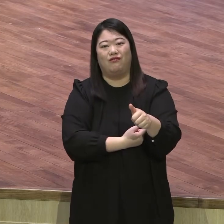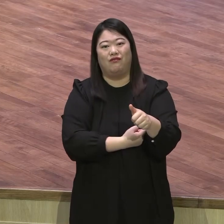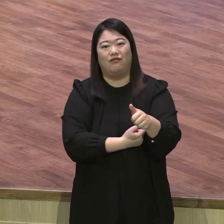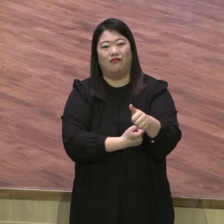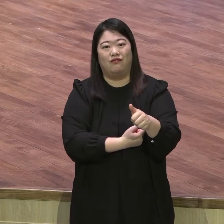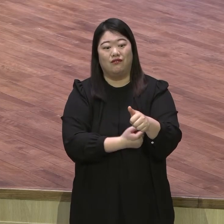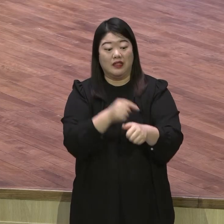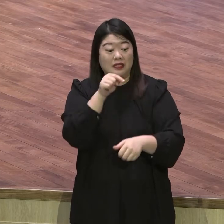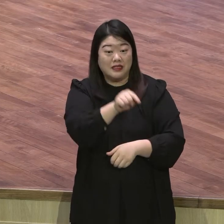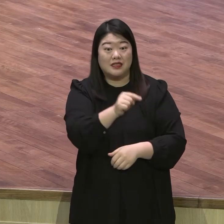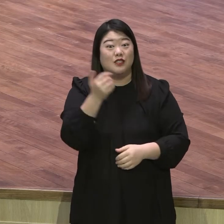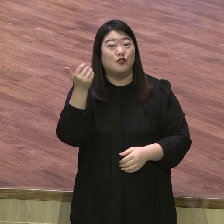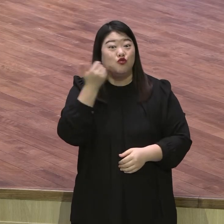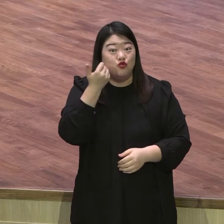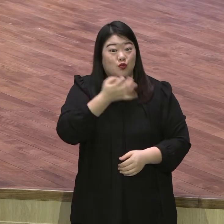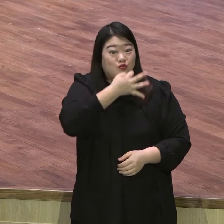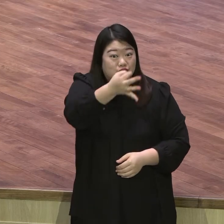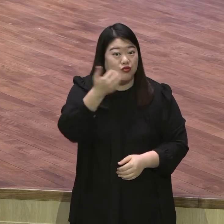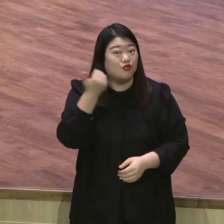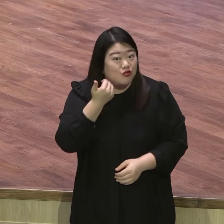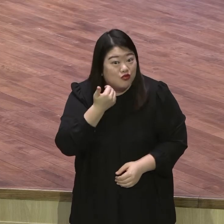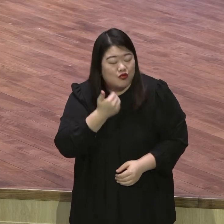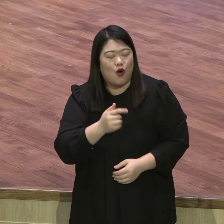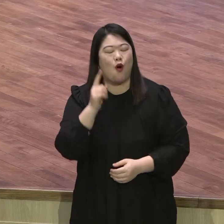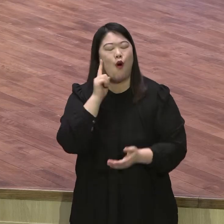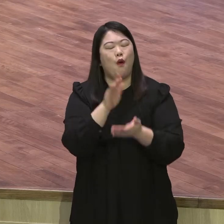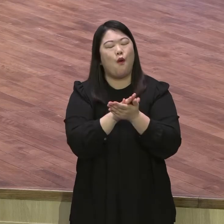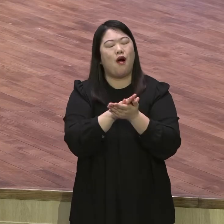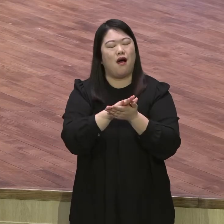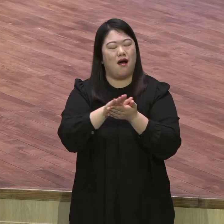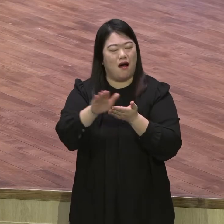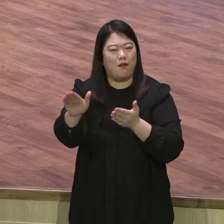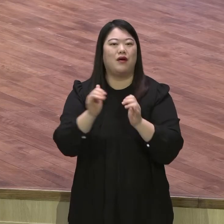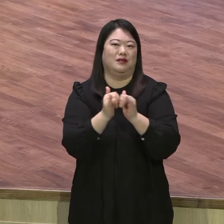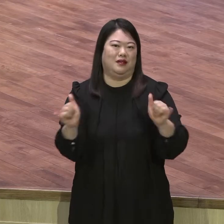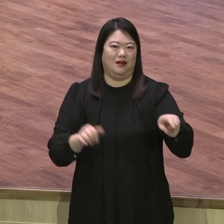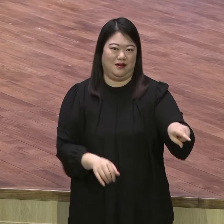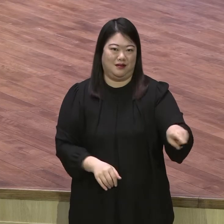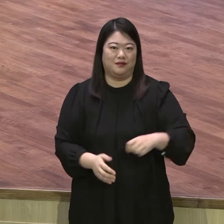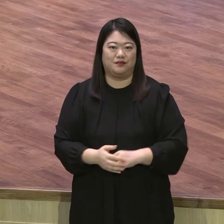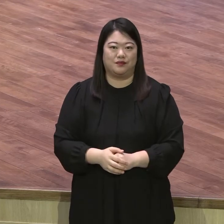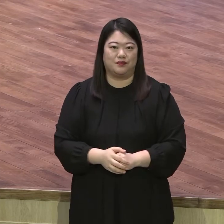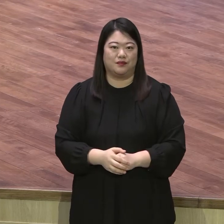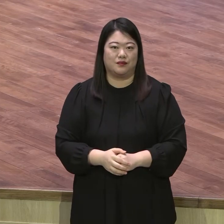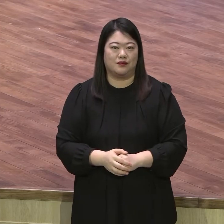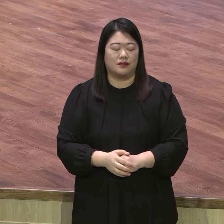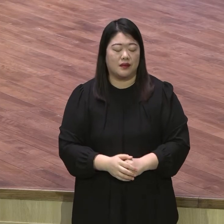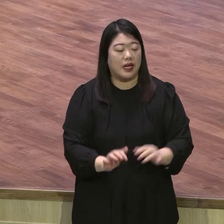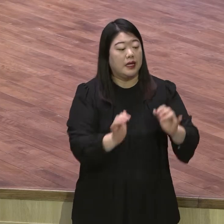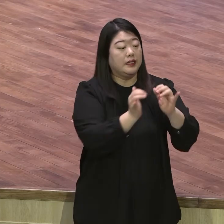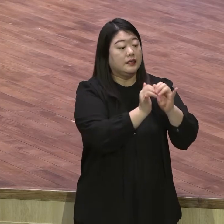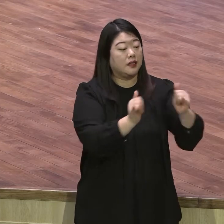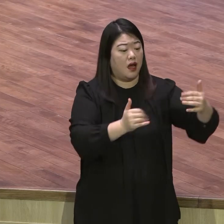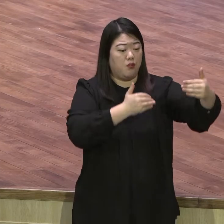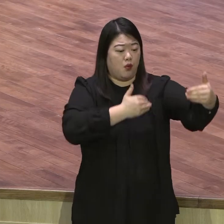사람을 화평하게 하는 자의 삶의 복이라. 인간과의 관계도 중요하지만 하나님과의